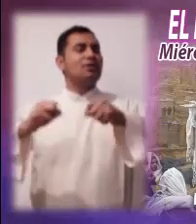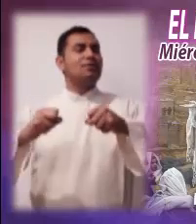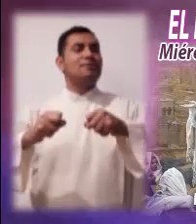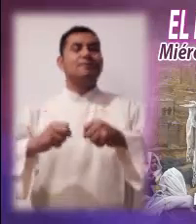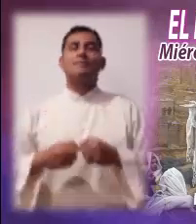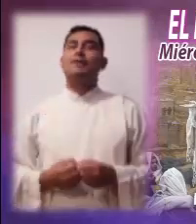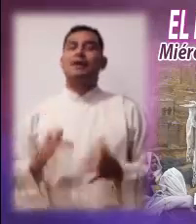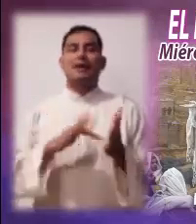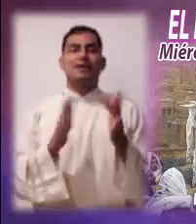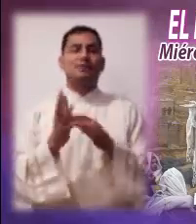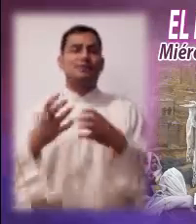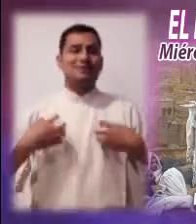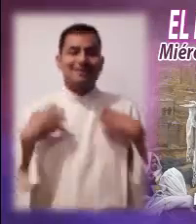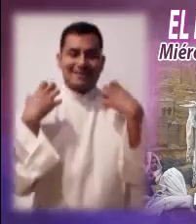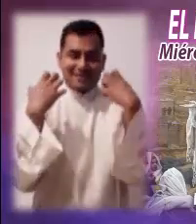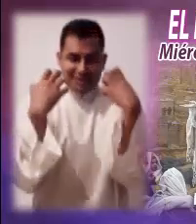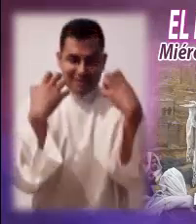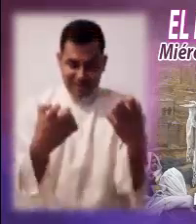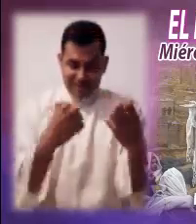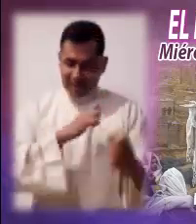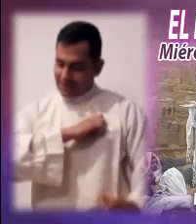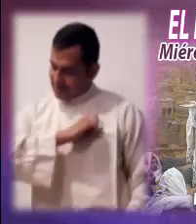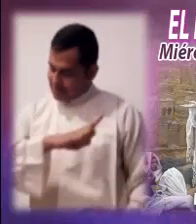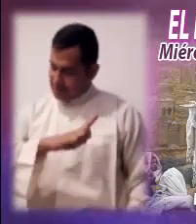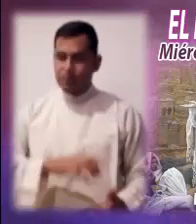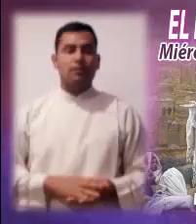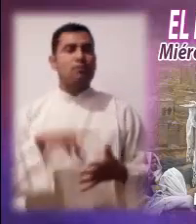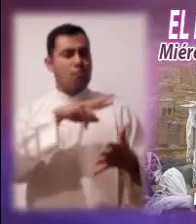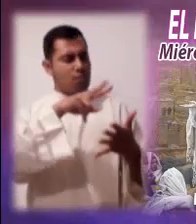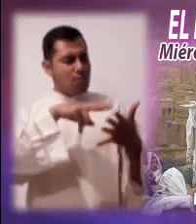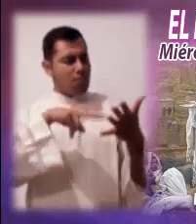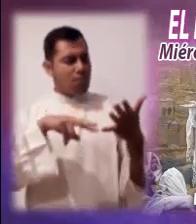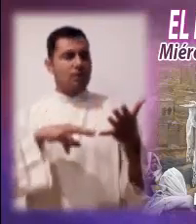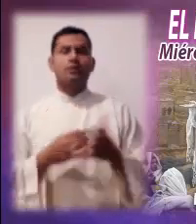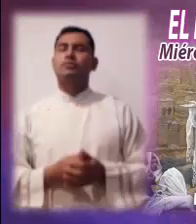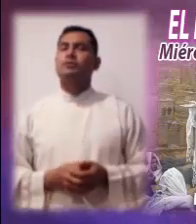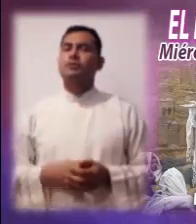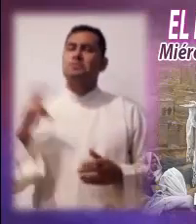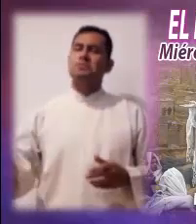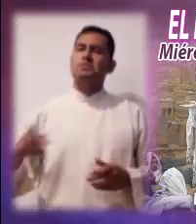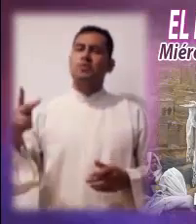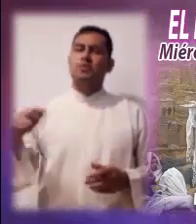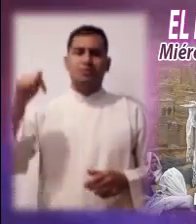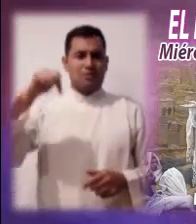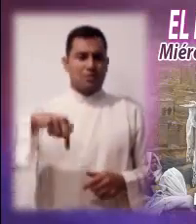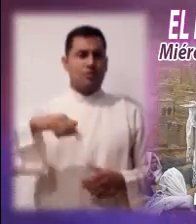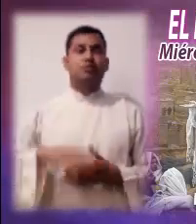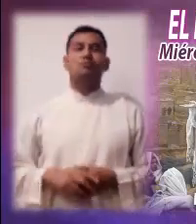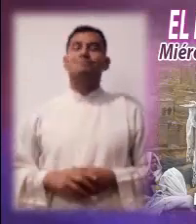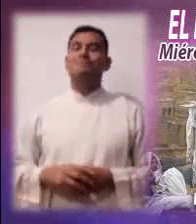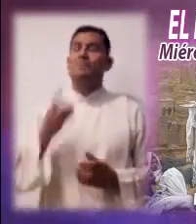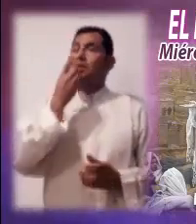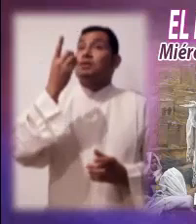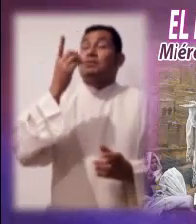espíritu. No es cumplir por cumplir, sino es descubrir la felicidad